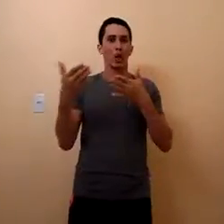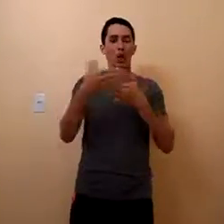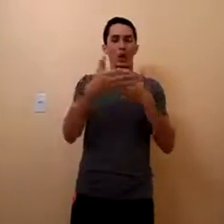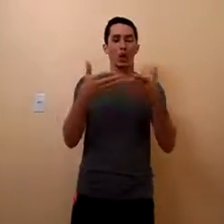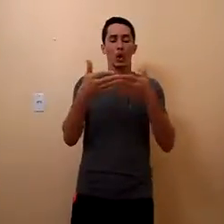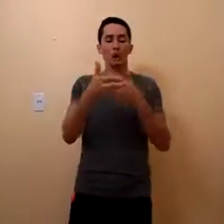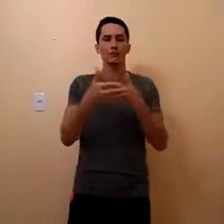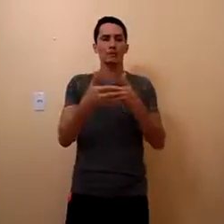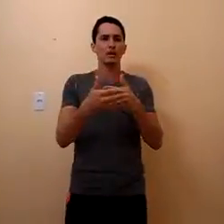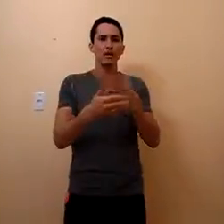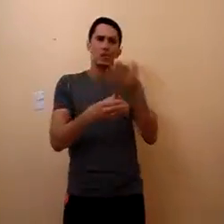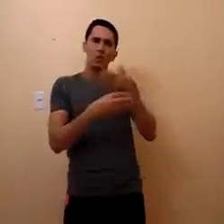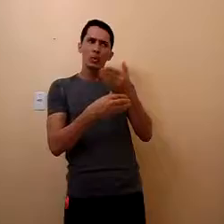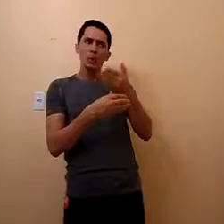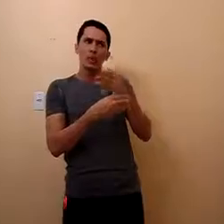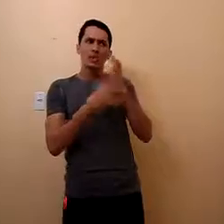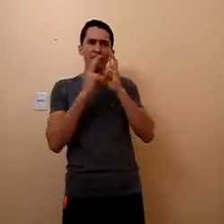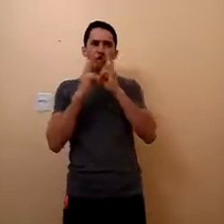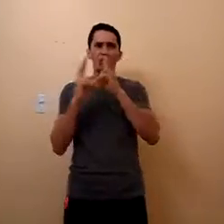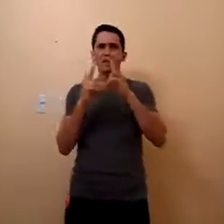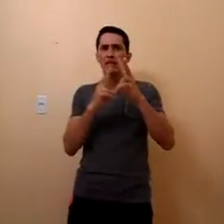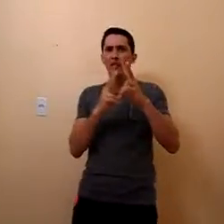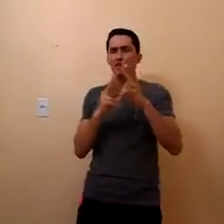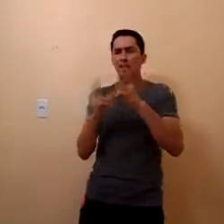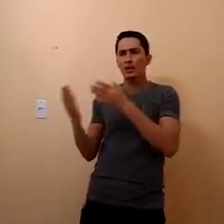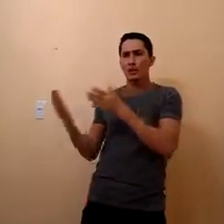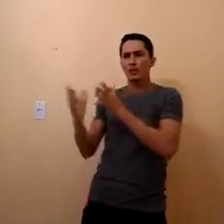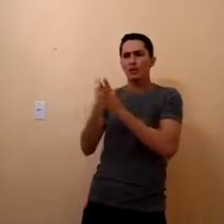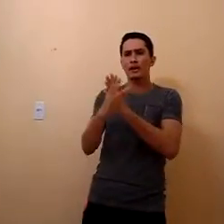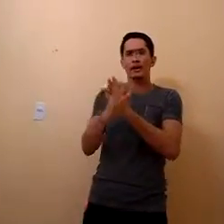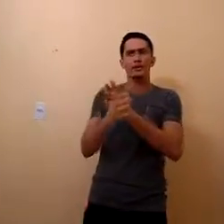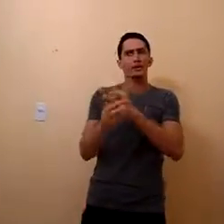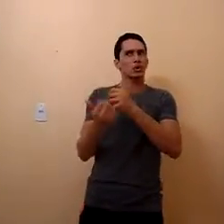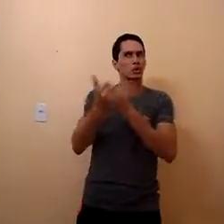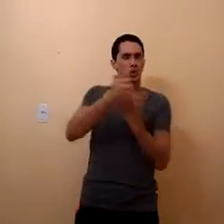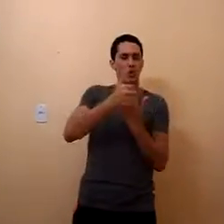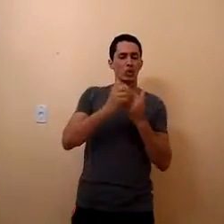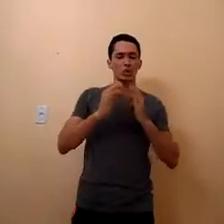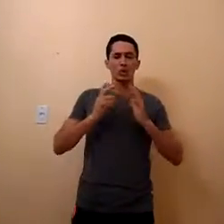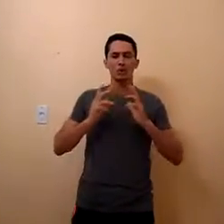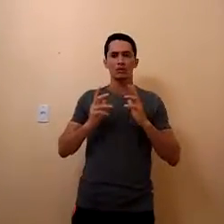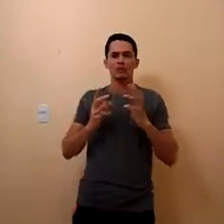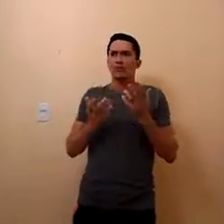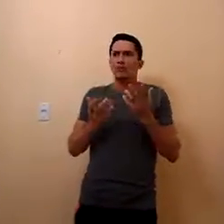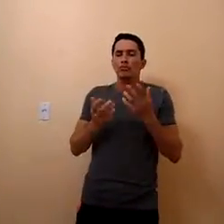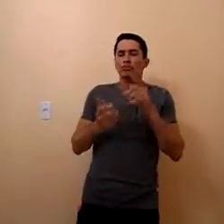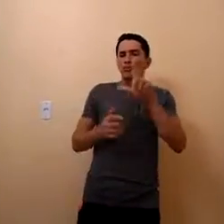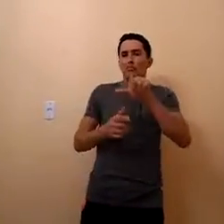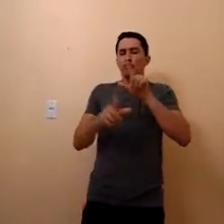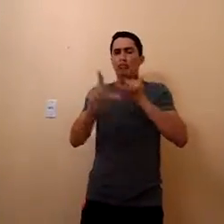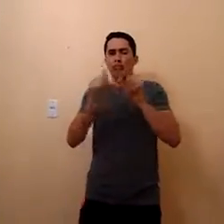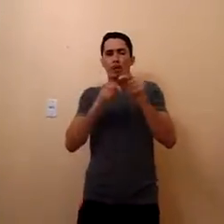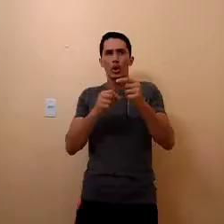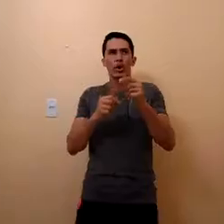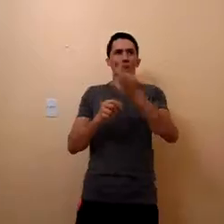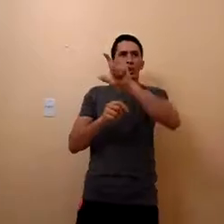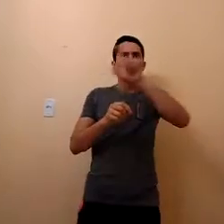frentistas notaram que o comportamento dos clientes mudou aí nos últimos dias. Com esses preços, pouca gente sai daqui com o tanque do carro